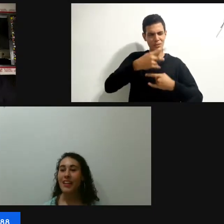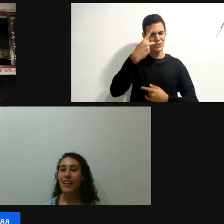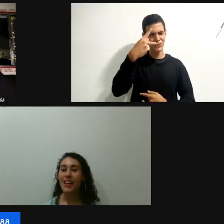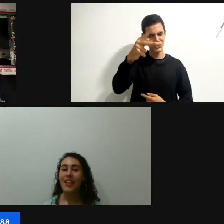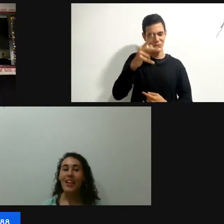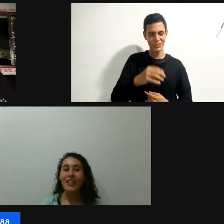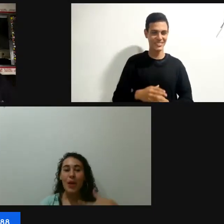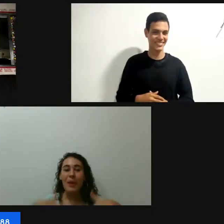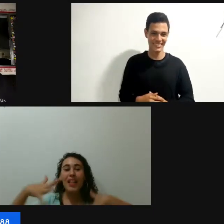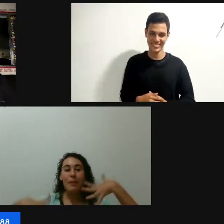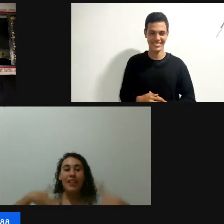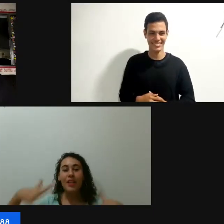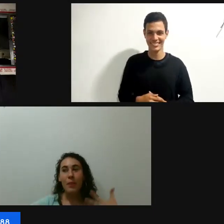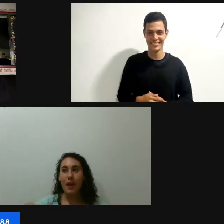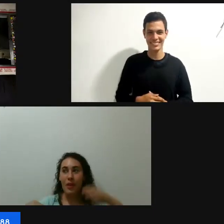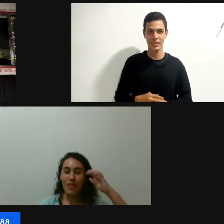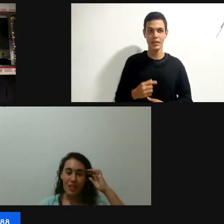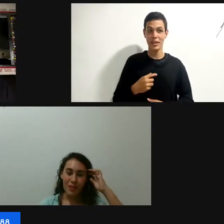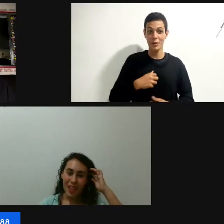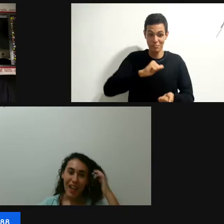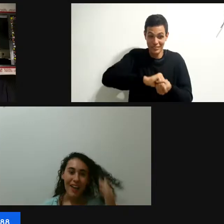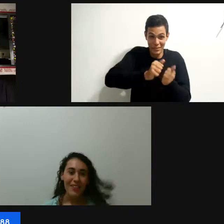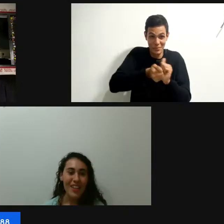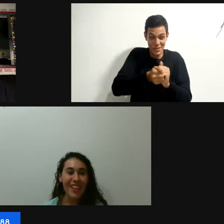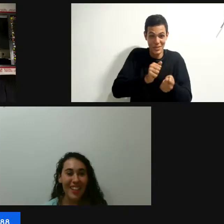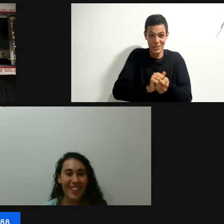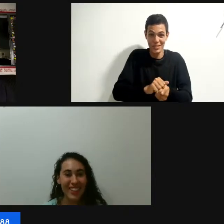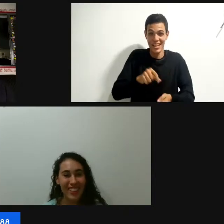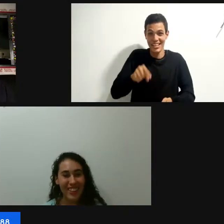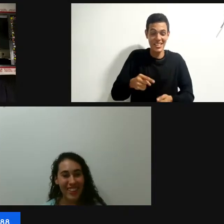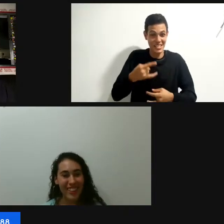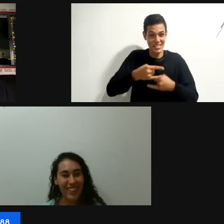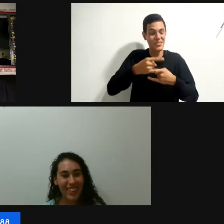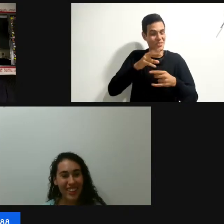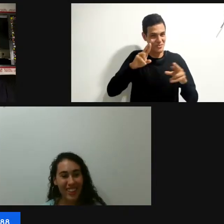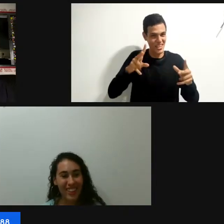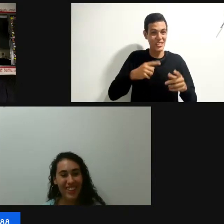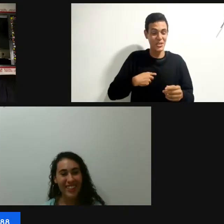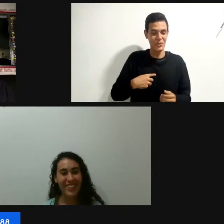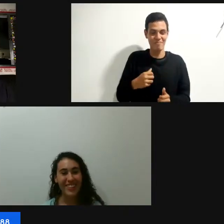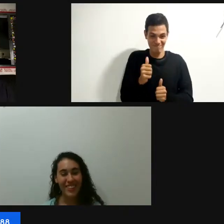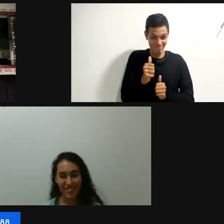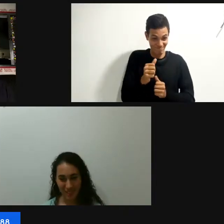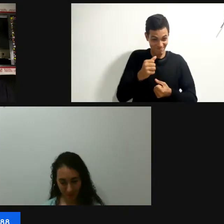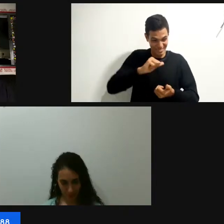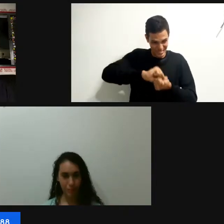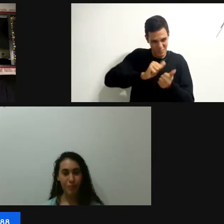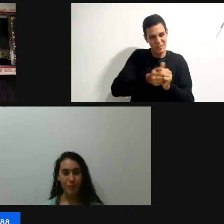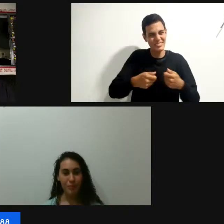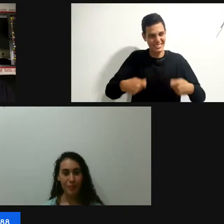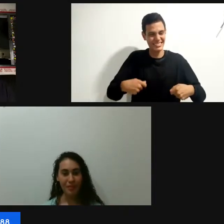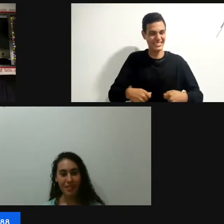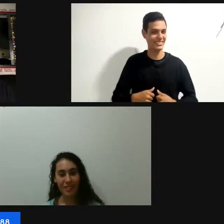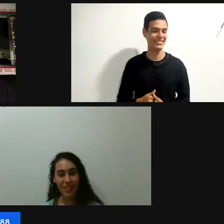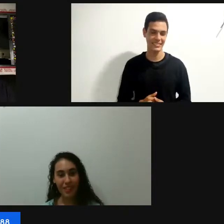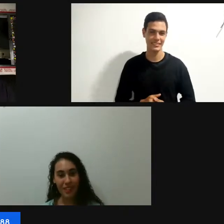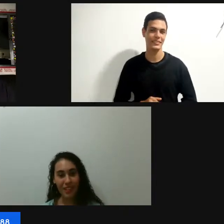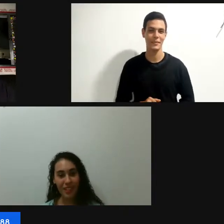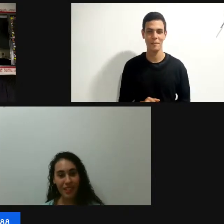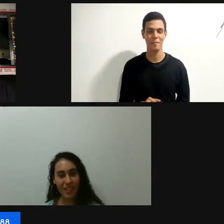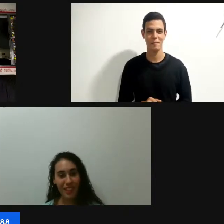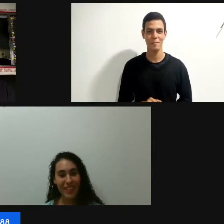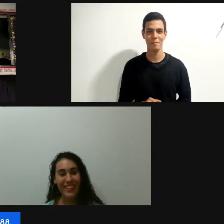ó. Só me adaptando para o estilo da live. Nada, é assim mesmo, é dinâmico, é